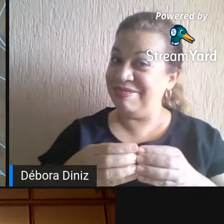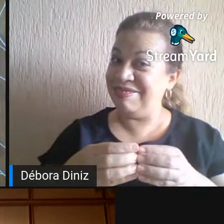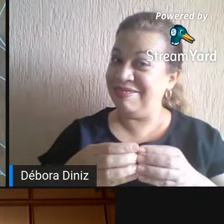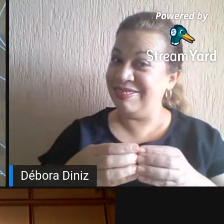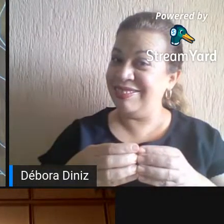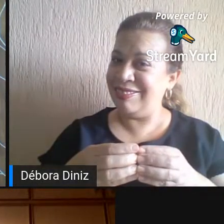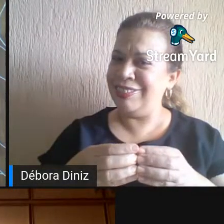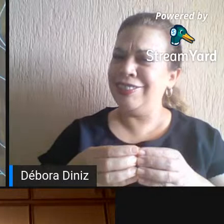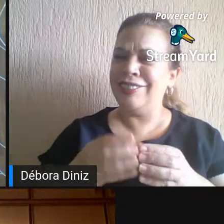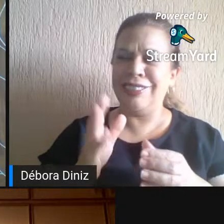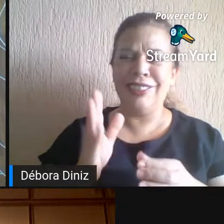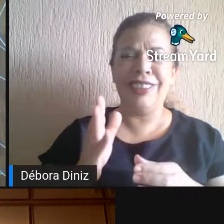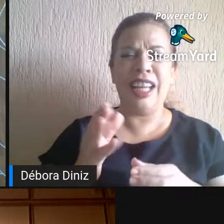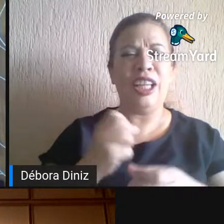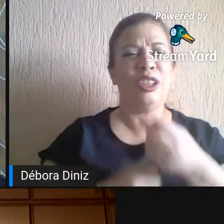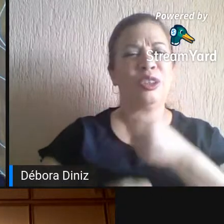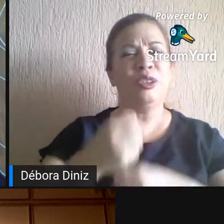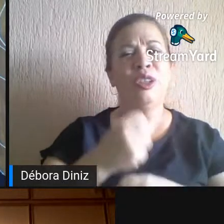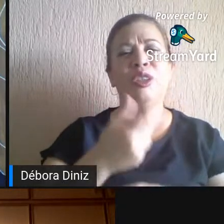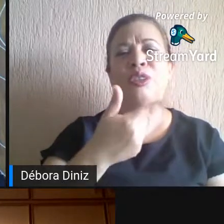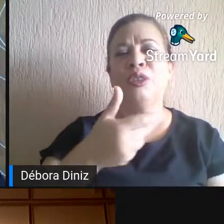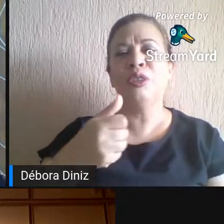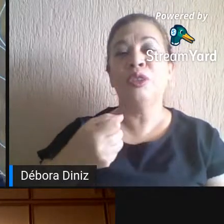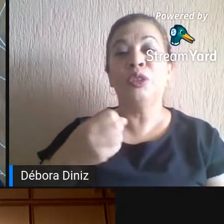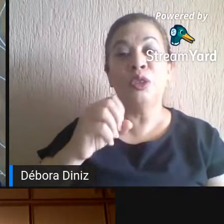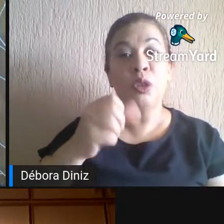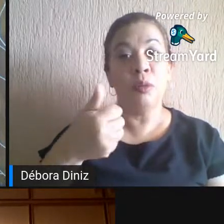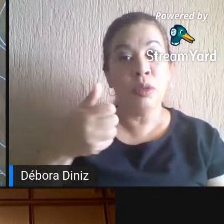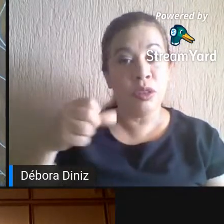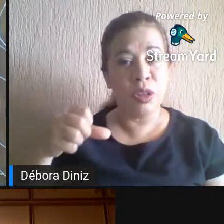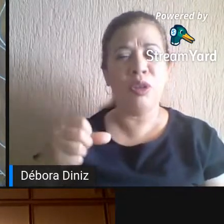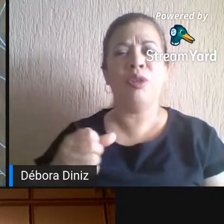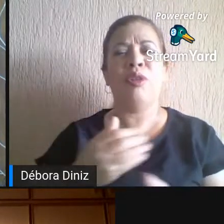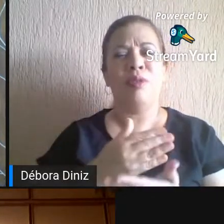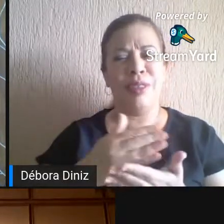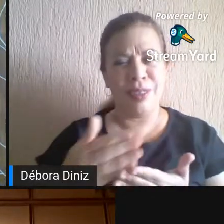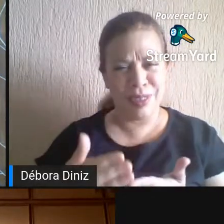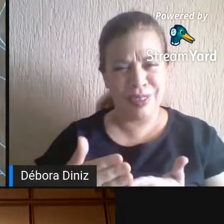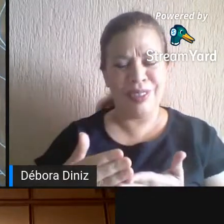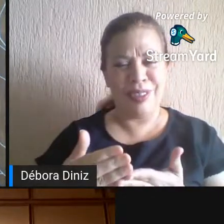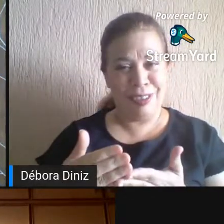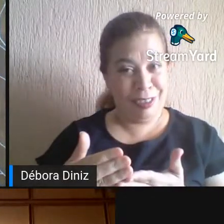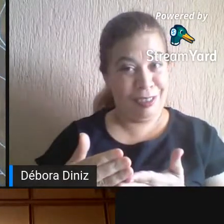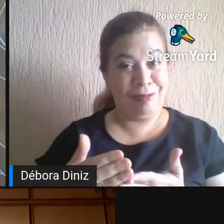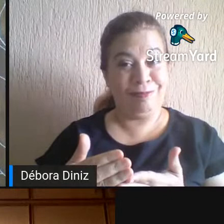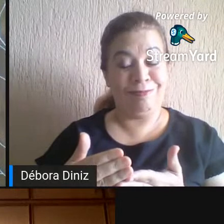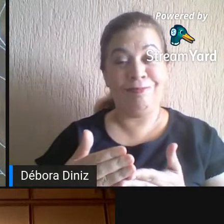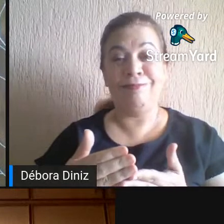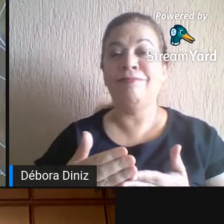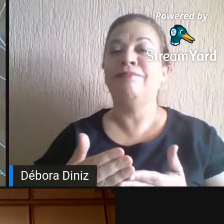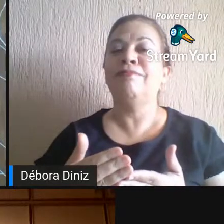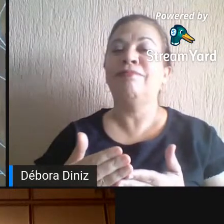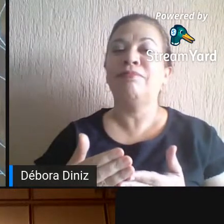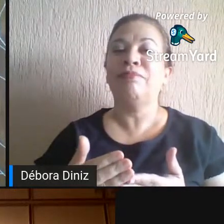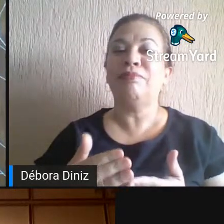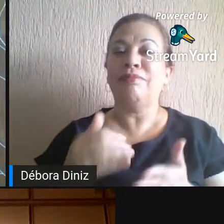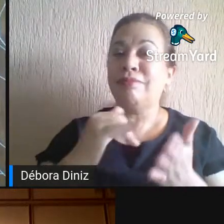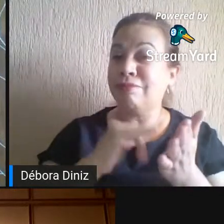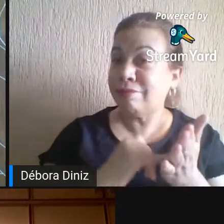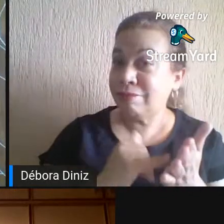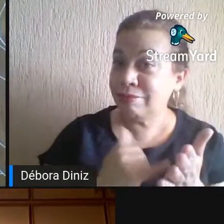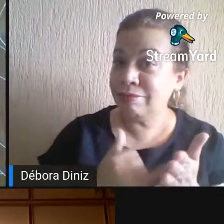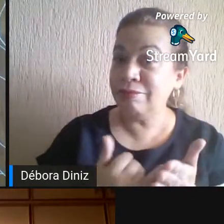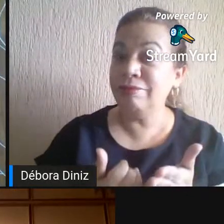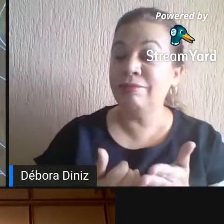desde 2019, demos início a esse processo seletivo. E conseguimos,